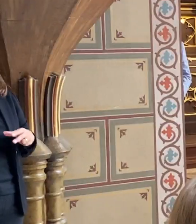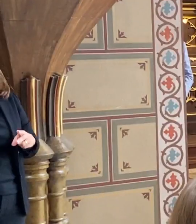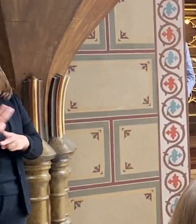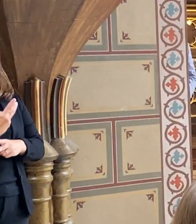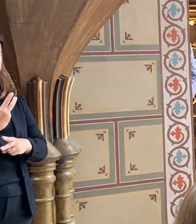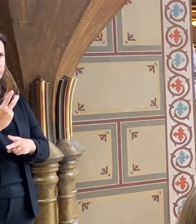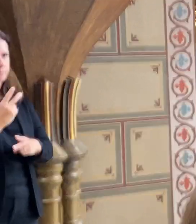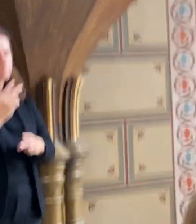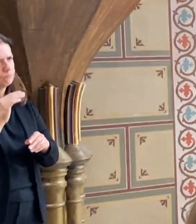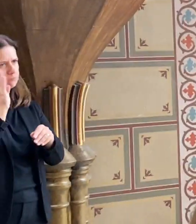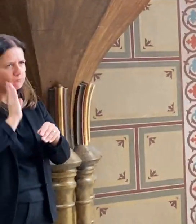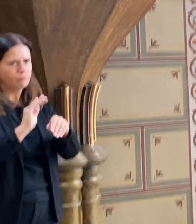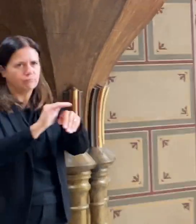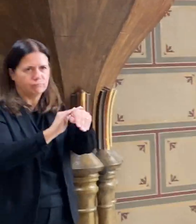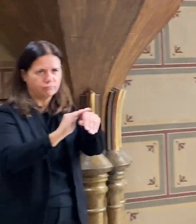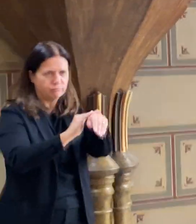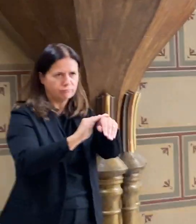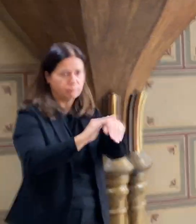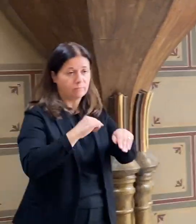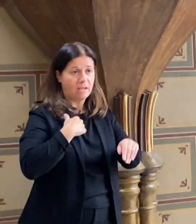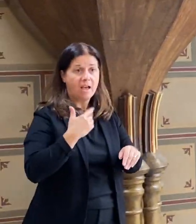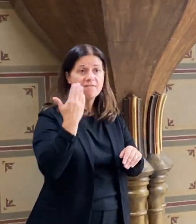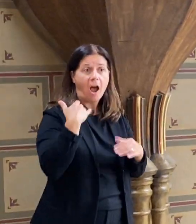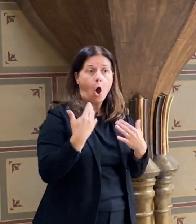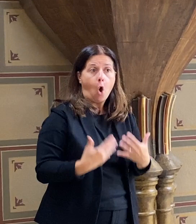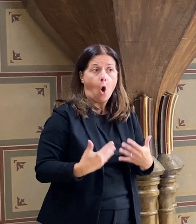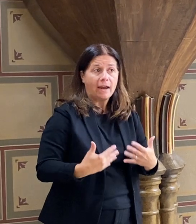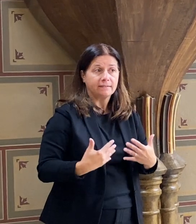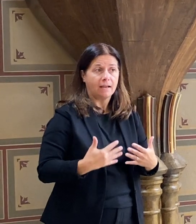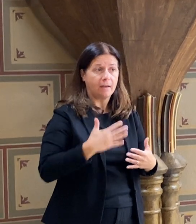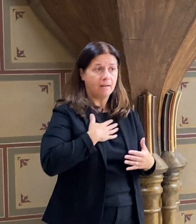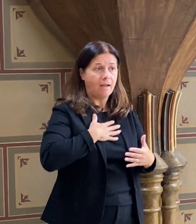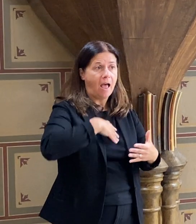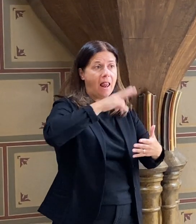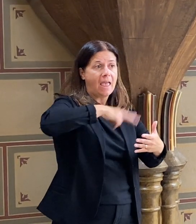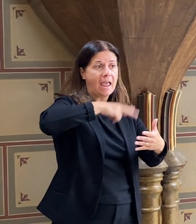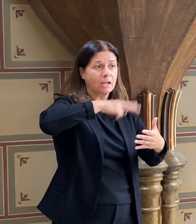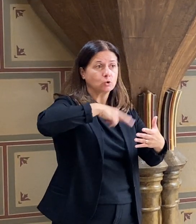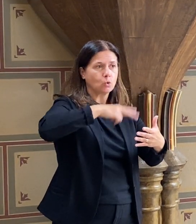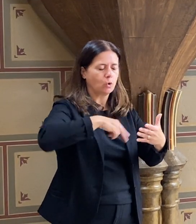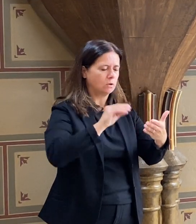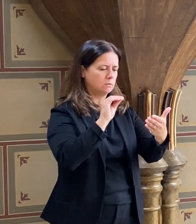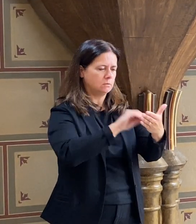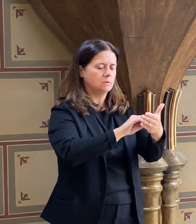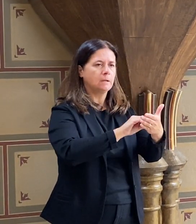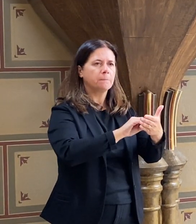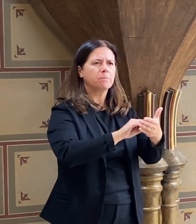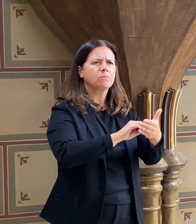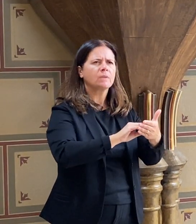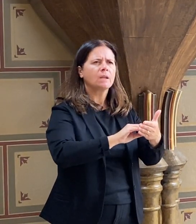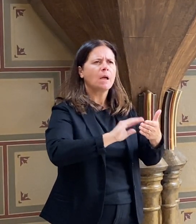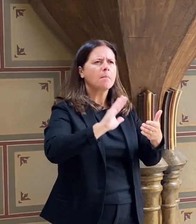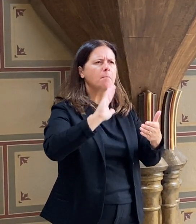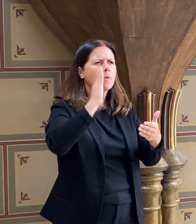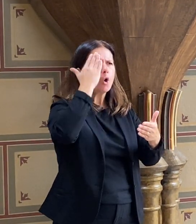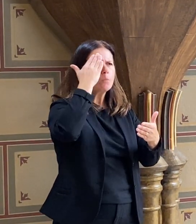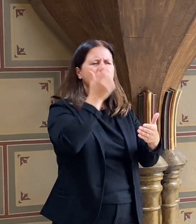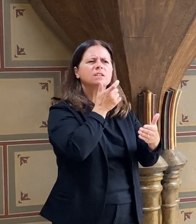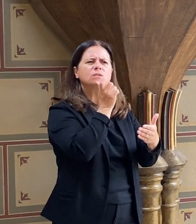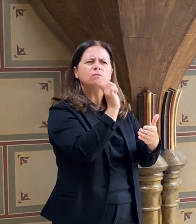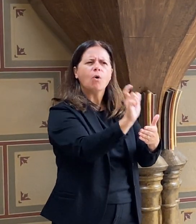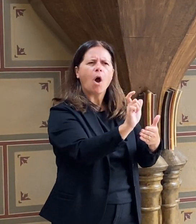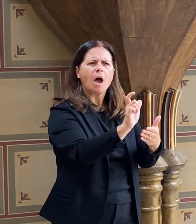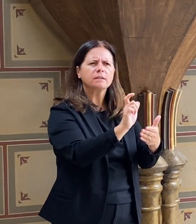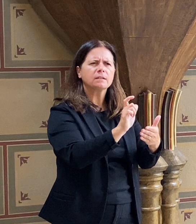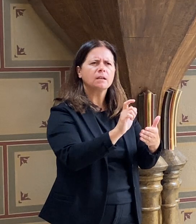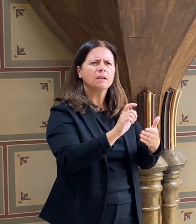das. Wir haben heute in unseren Lesungen gelesen, dieses berühmte Psalmwort, das auch